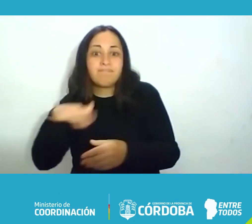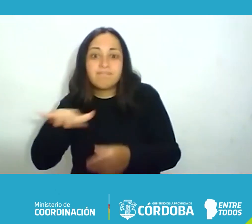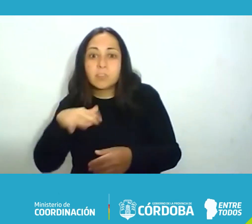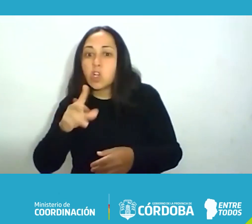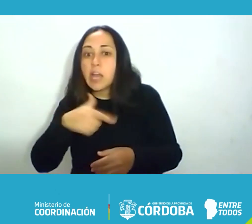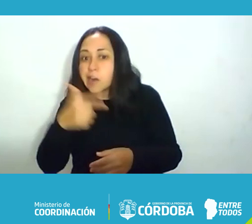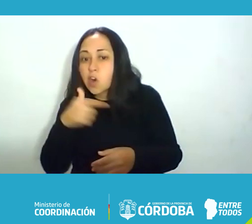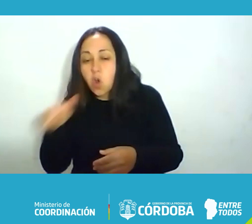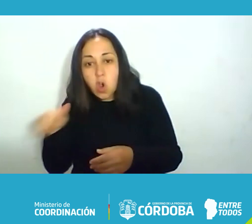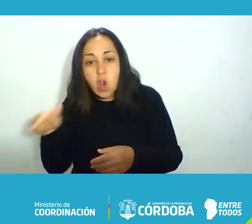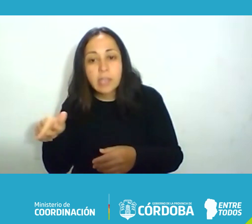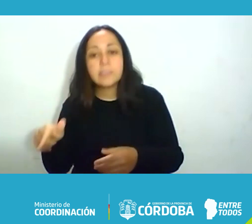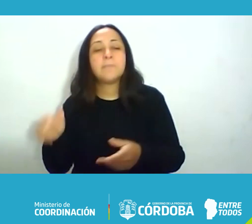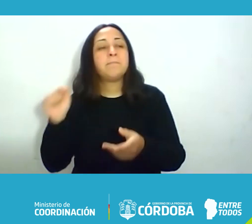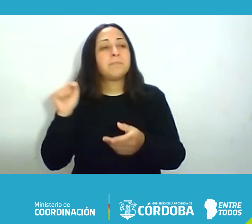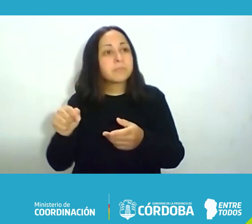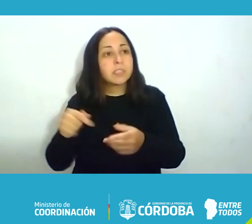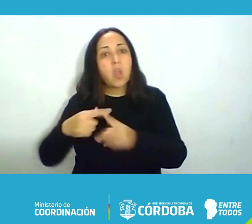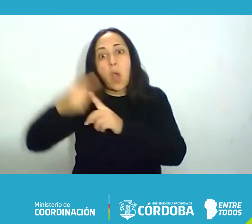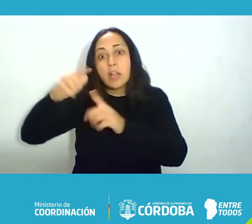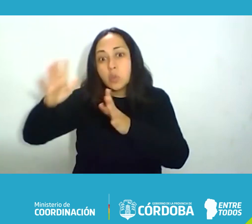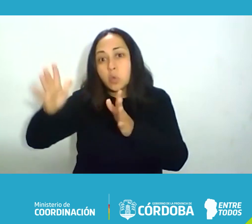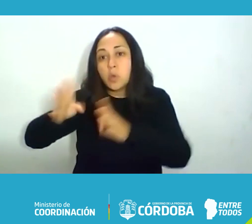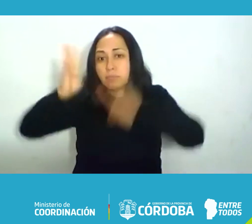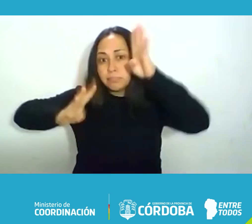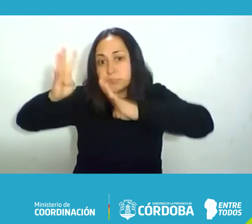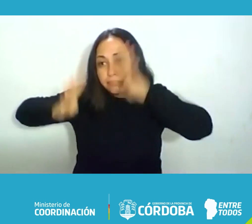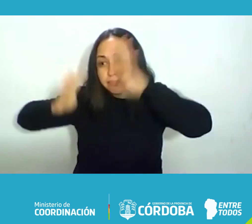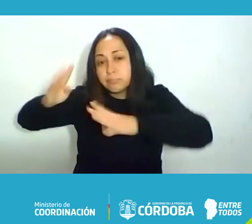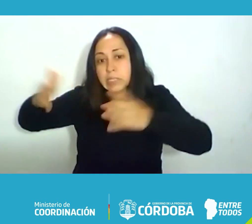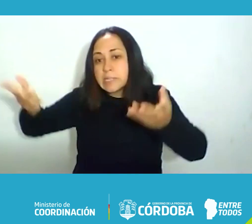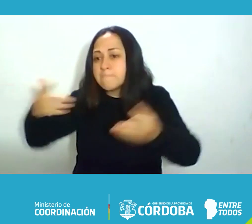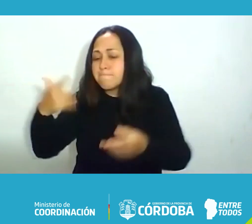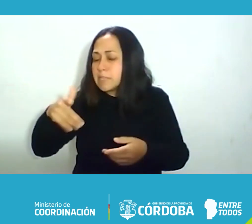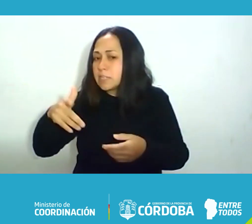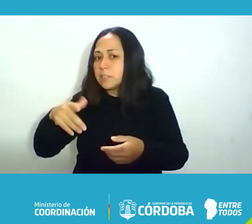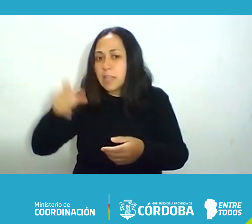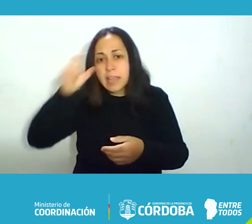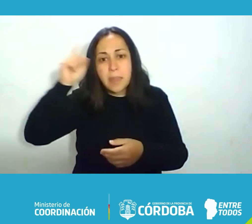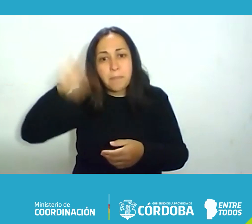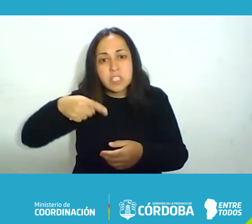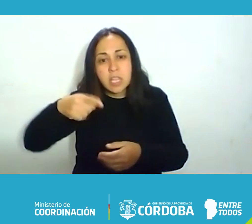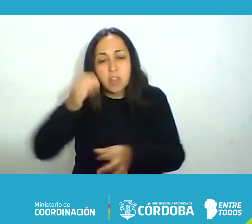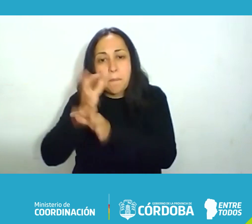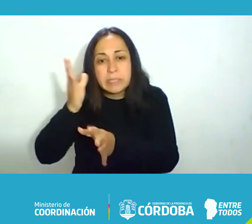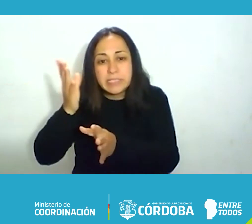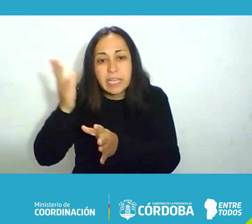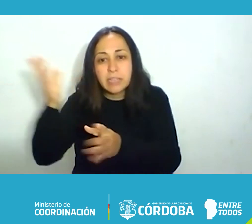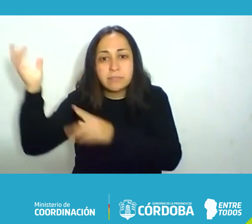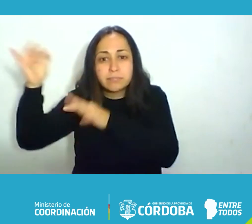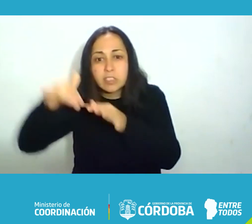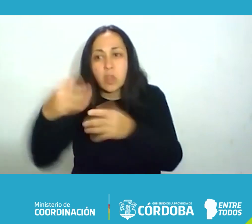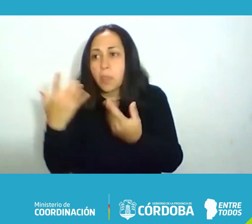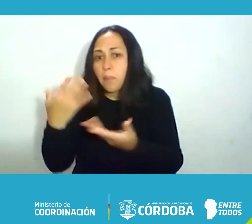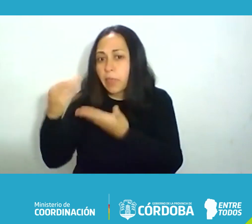zona roja con una muy buena altura y cobertura arbórea, pero encontramos que hay un 10% de especies exóticas que están avanzando que